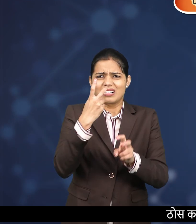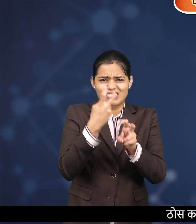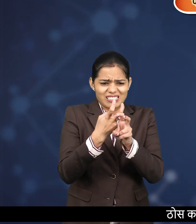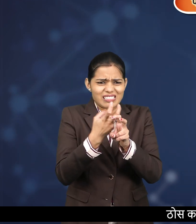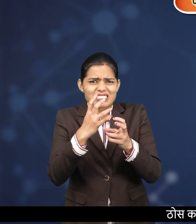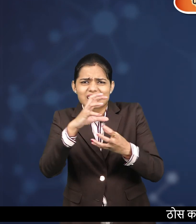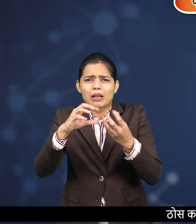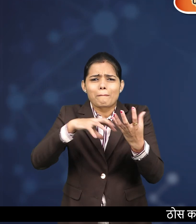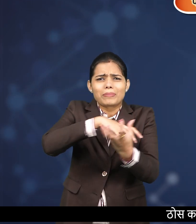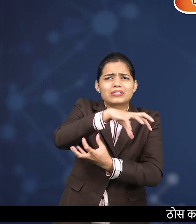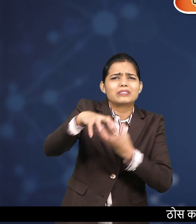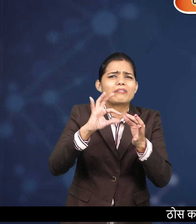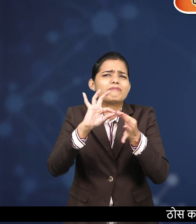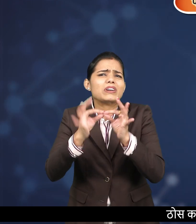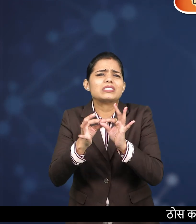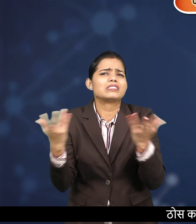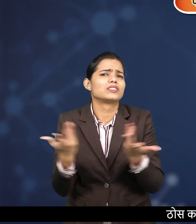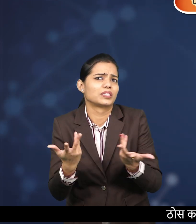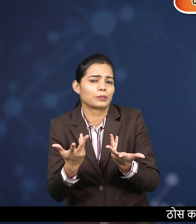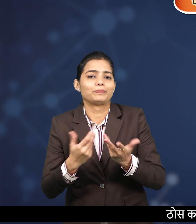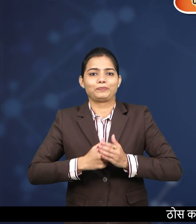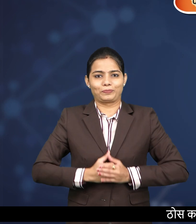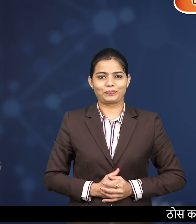ठोस का आकार निश्चित होता है।